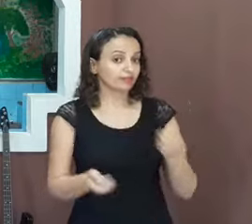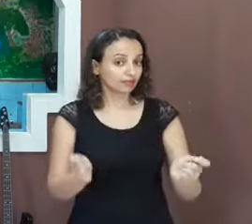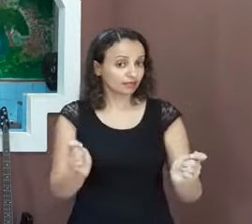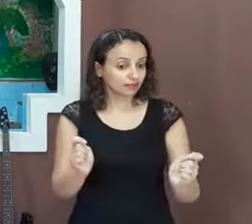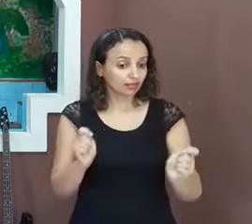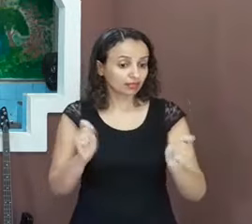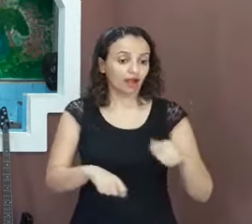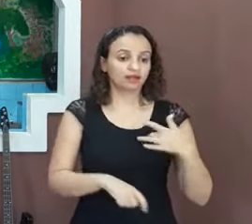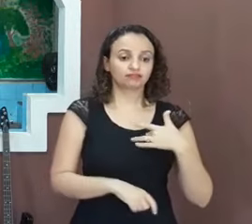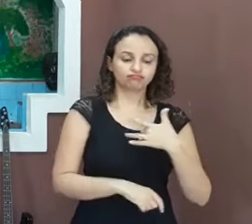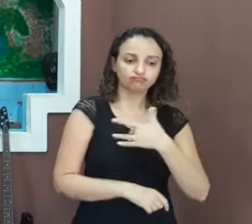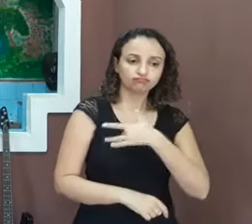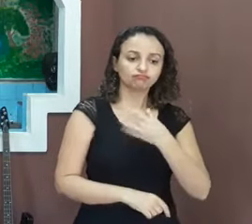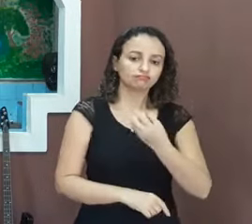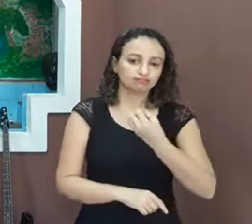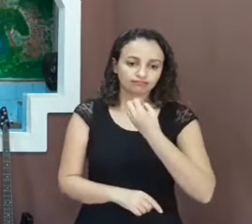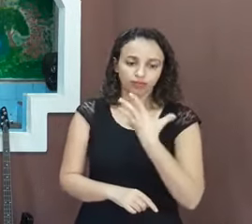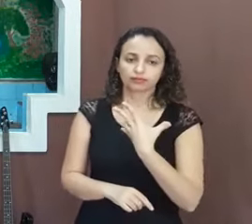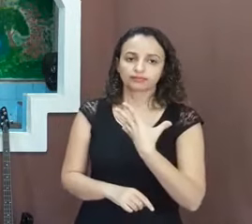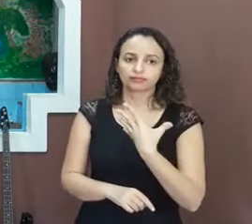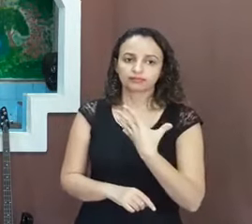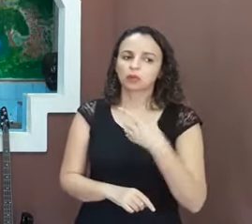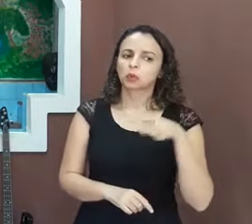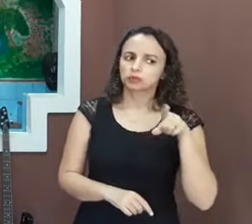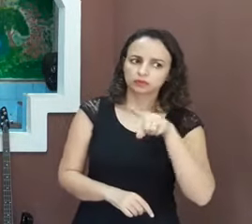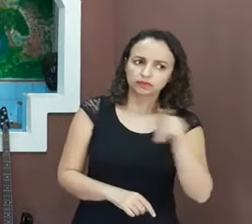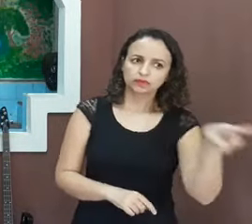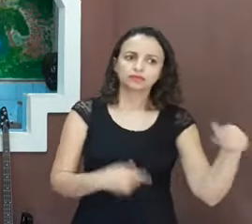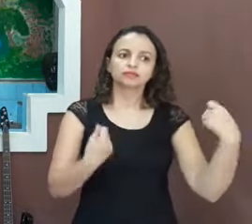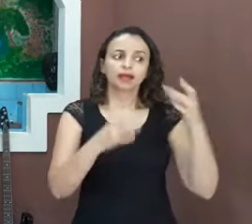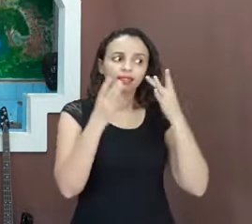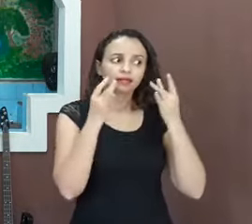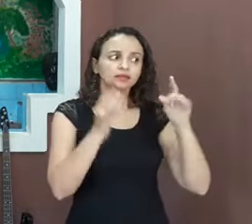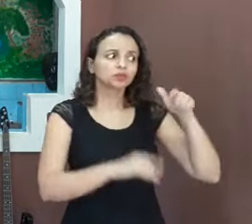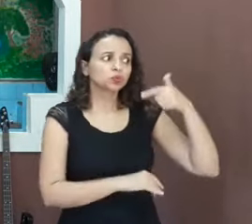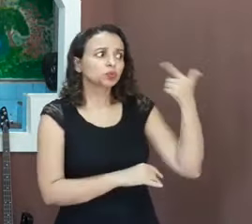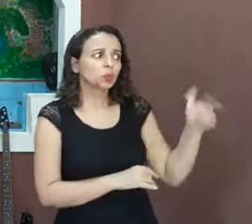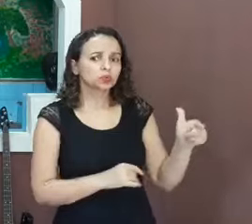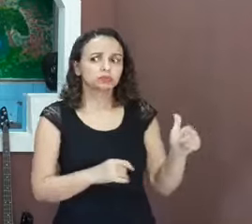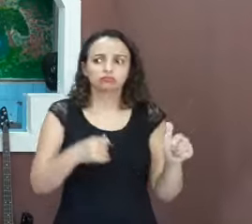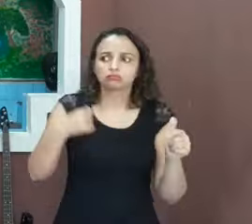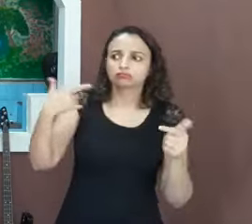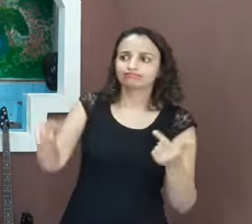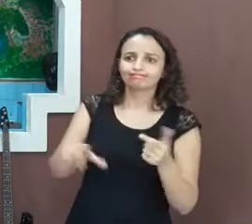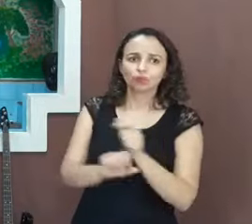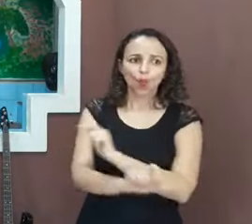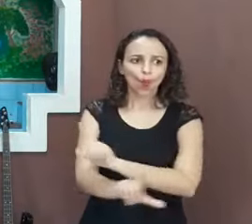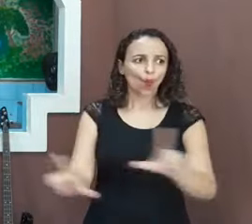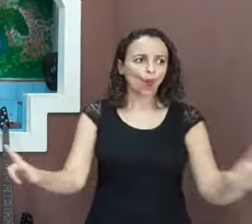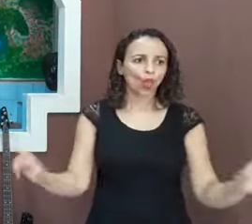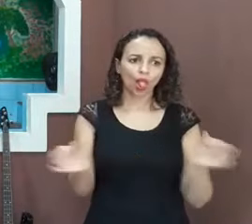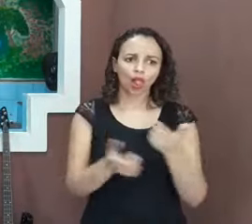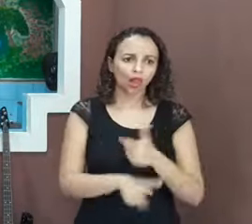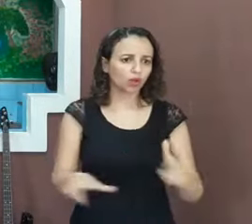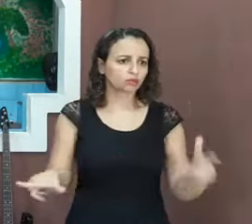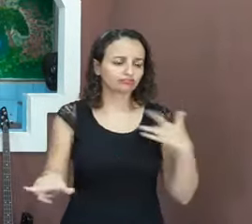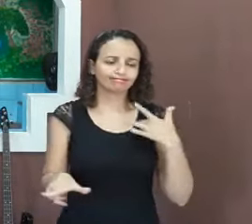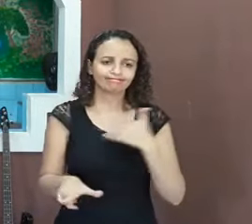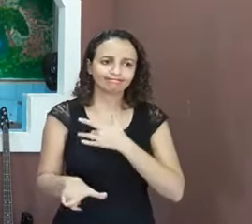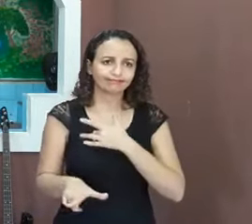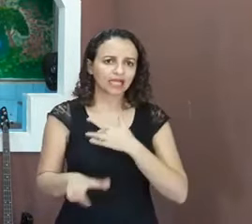de saúde, amém? Você tem que olhar para aqueles que não têm nada disso. Eu não estou falando aqui que você é para tirar